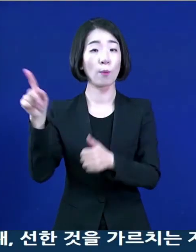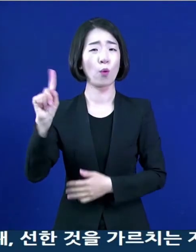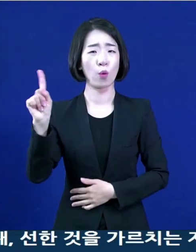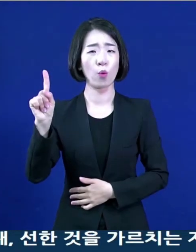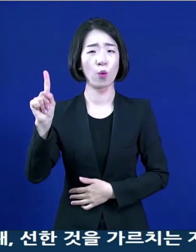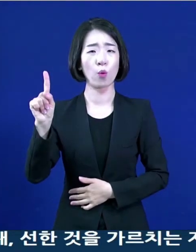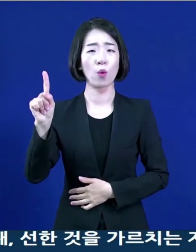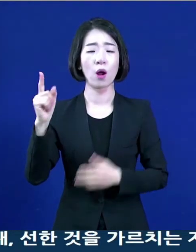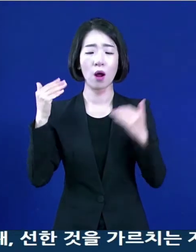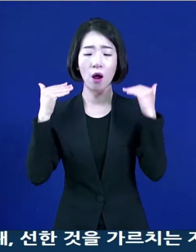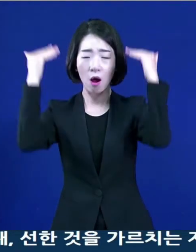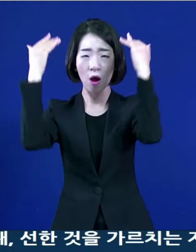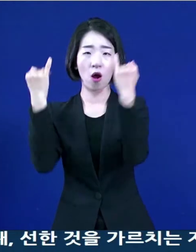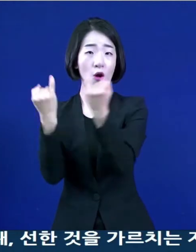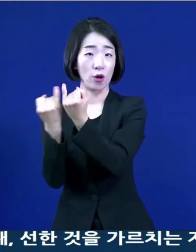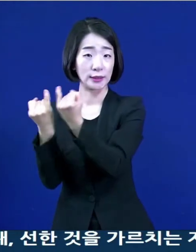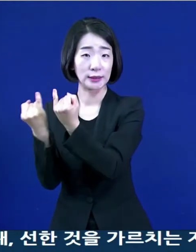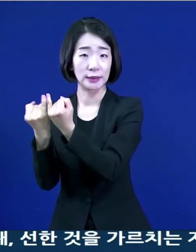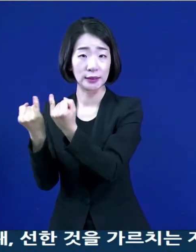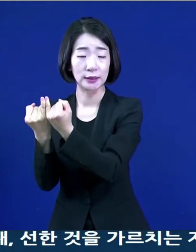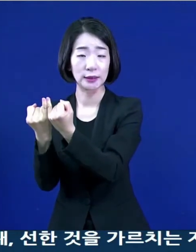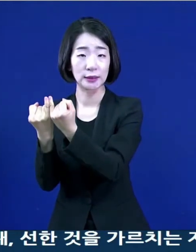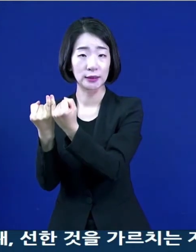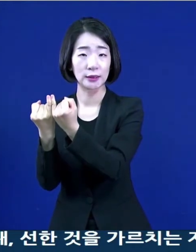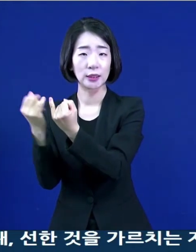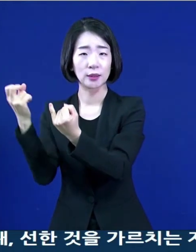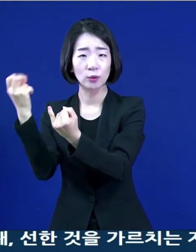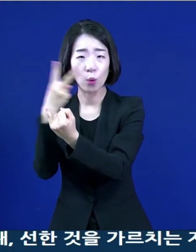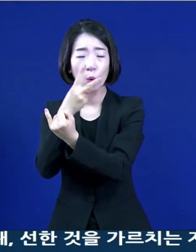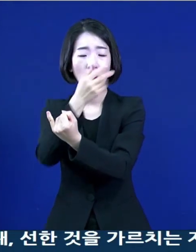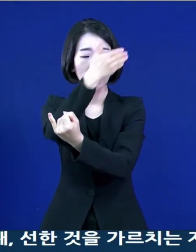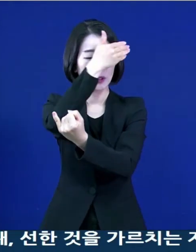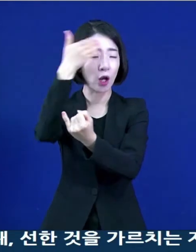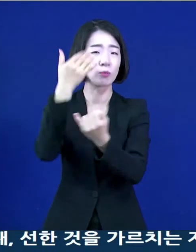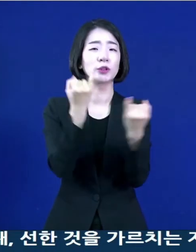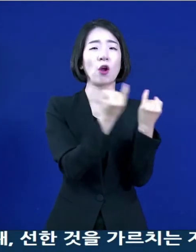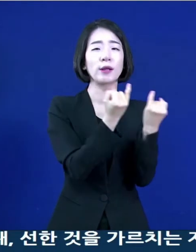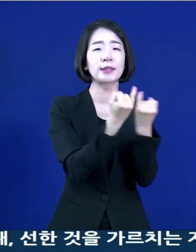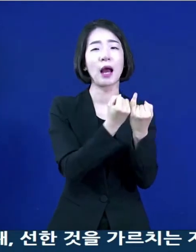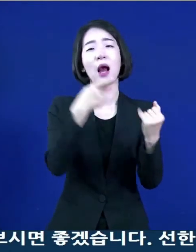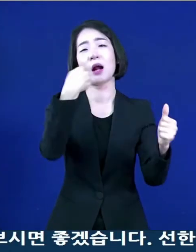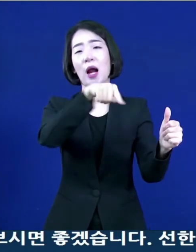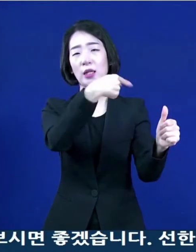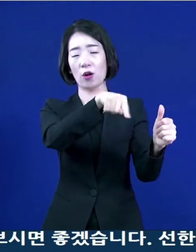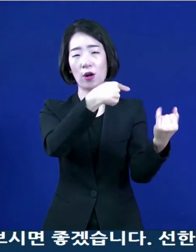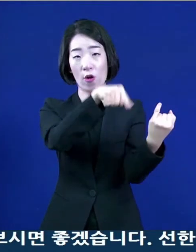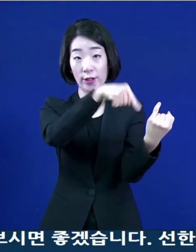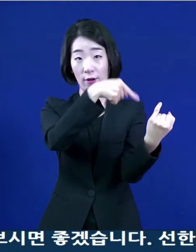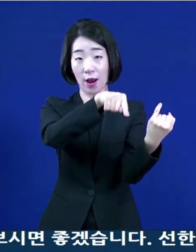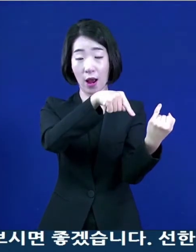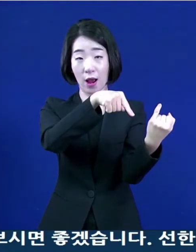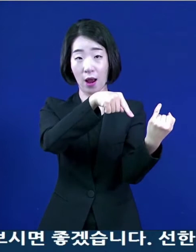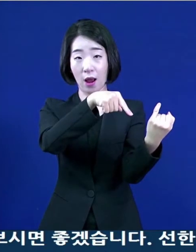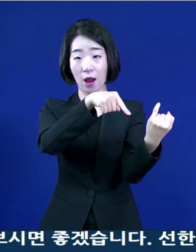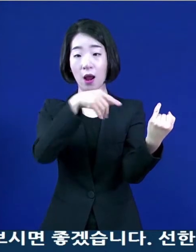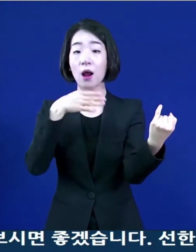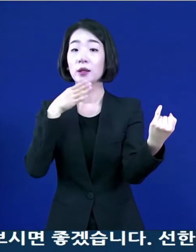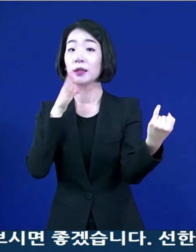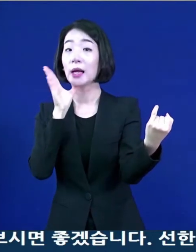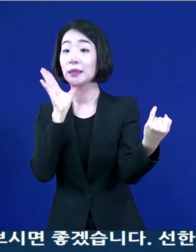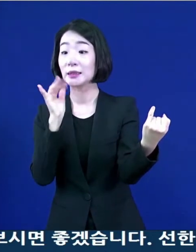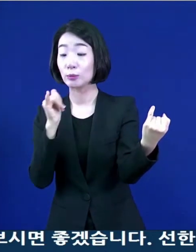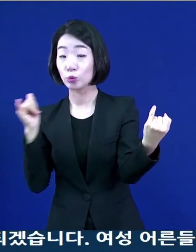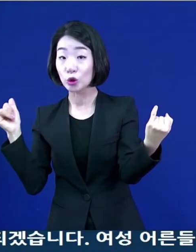여성 어른들이 젊은 여성들을 가르치라, 그렇게 되어 있습니다. 4절과 5절이 그 말씀이에요.